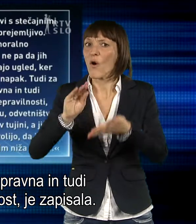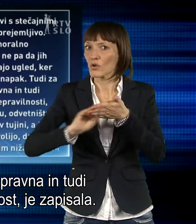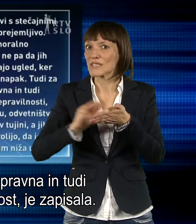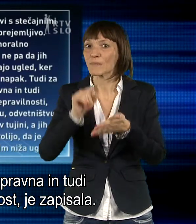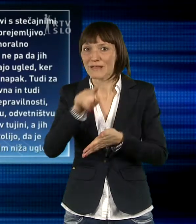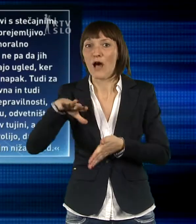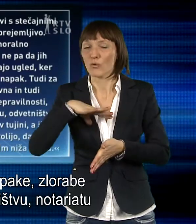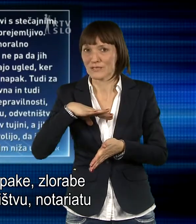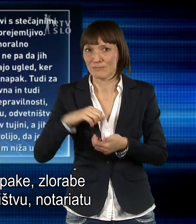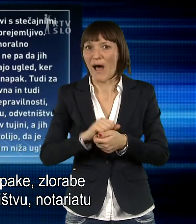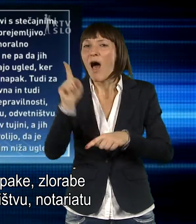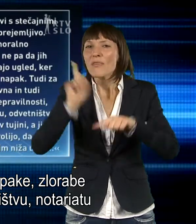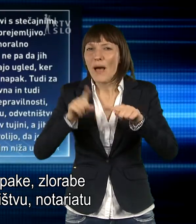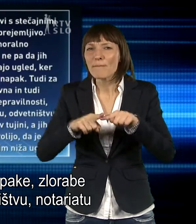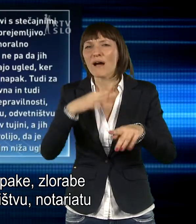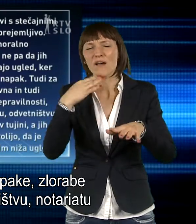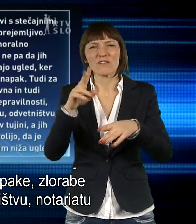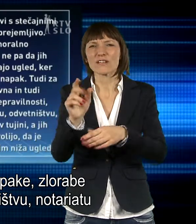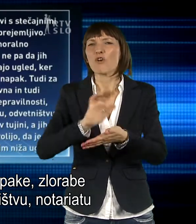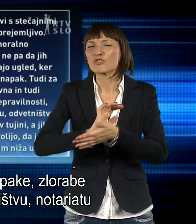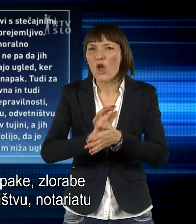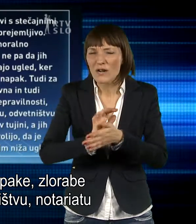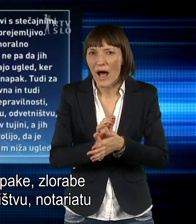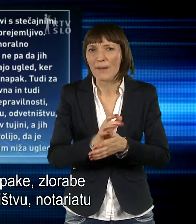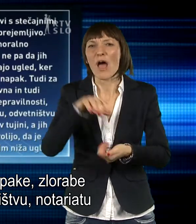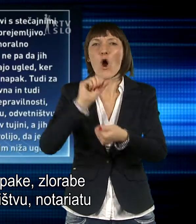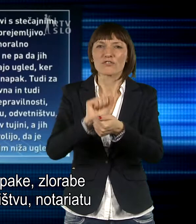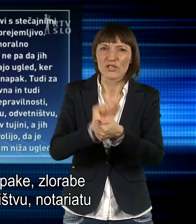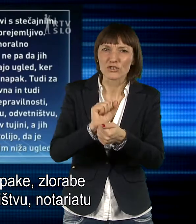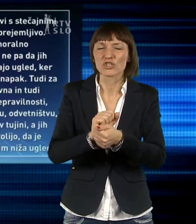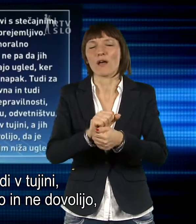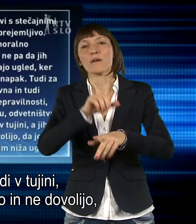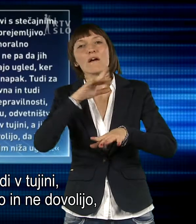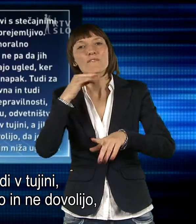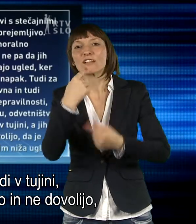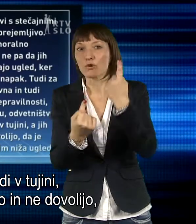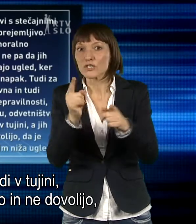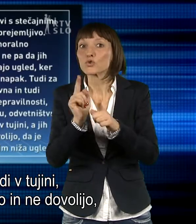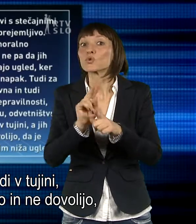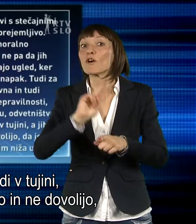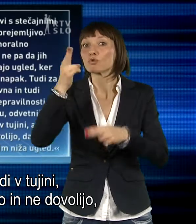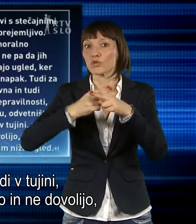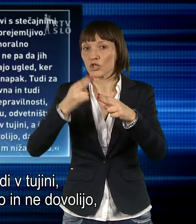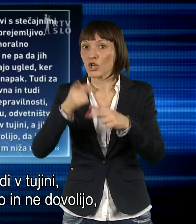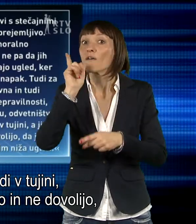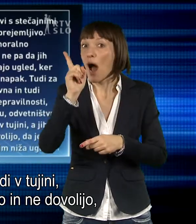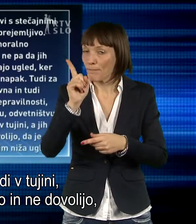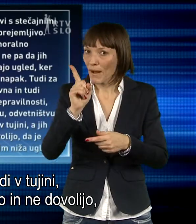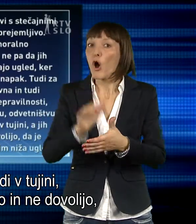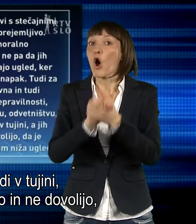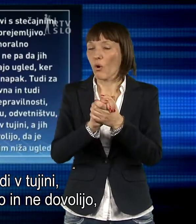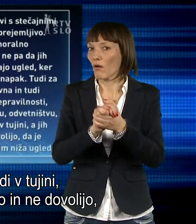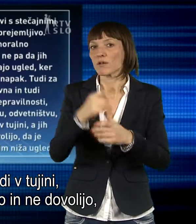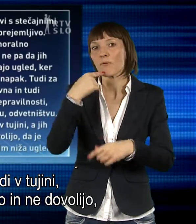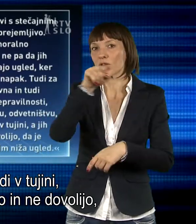je zapisala. Nepravilnosti, napake, zlorabe v sodstvu, odvetništvu, notarijatu se zgodijo tudi v tujini, a jih kolegi